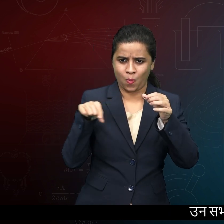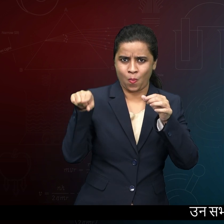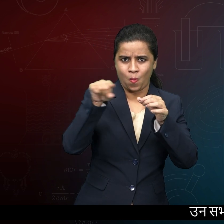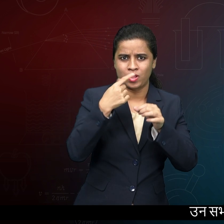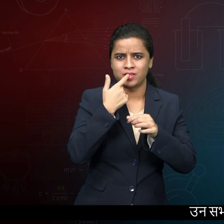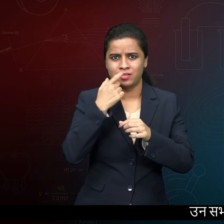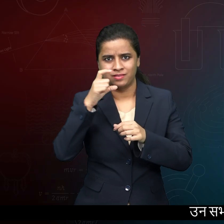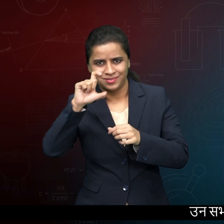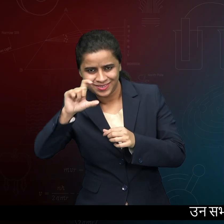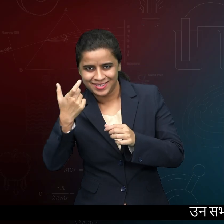जोड़ें।